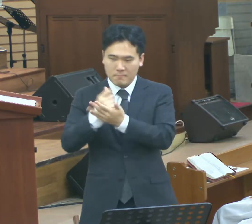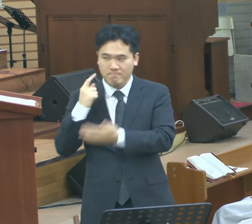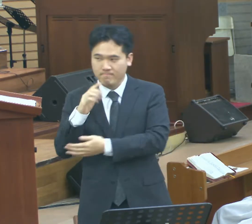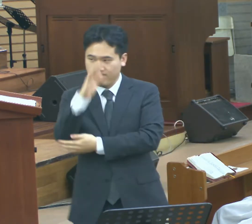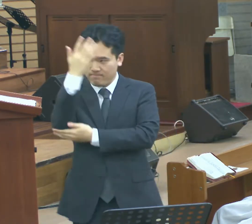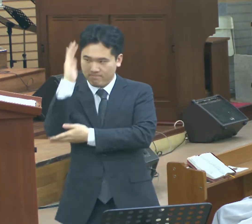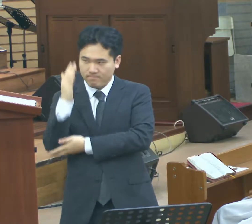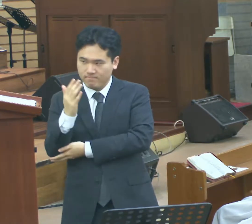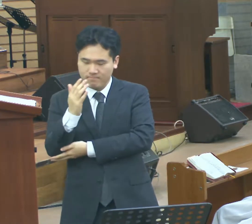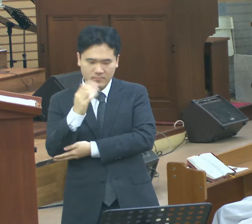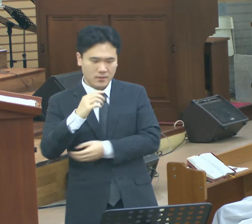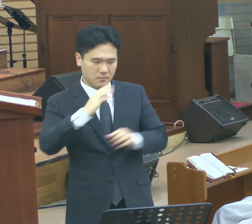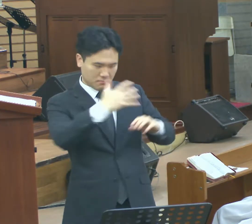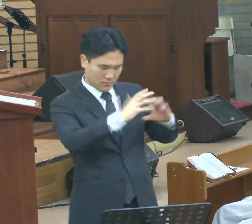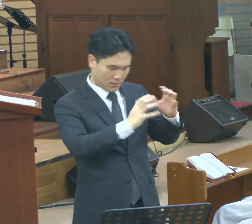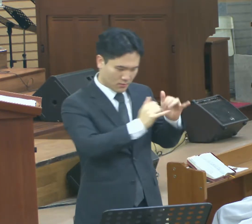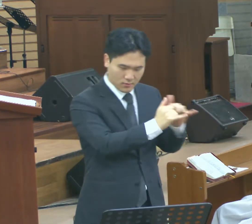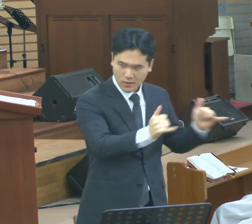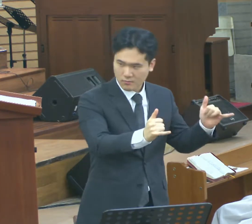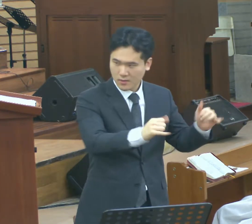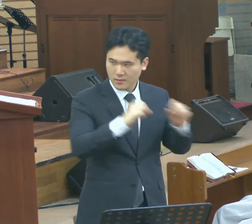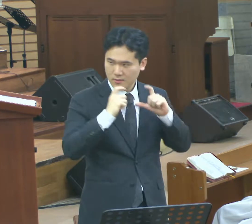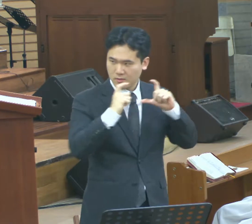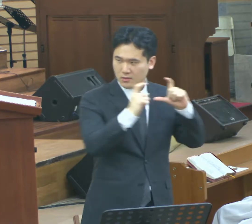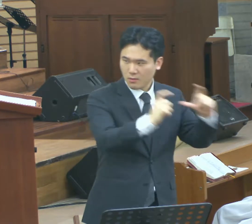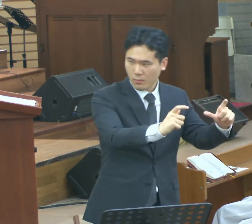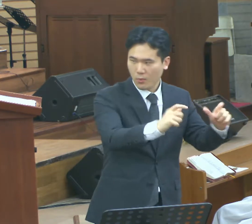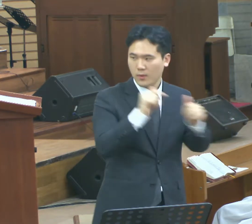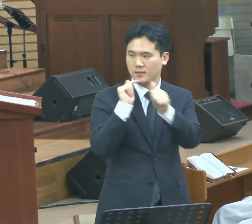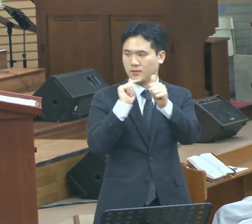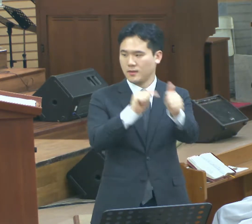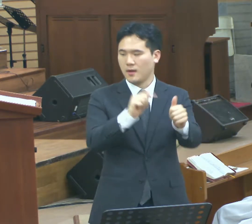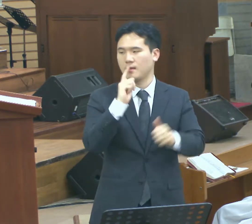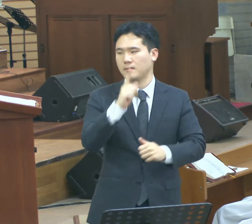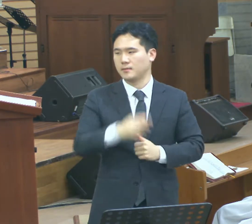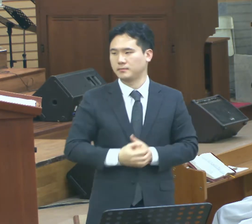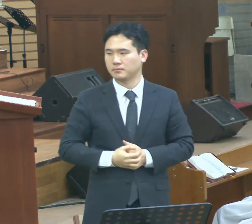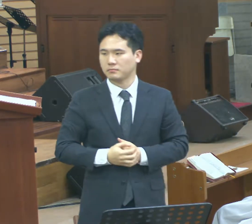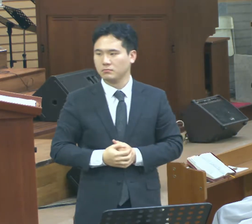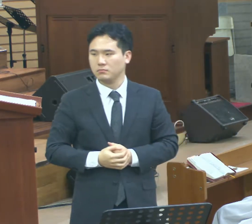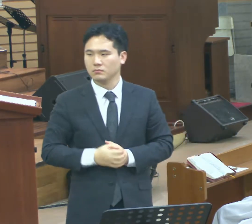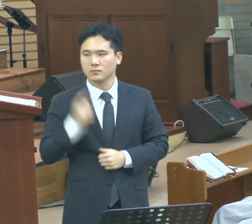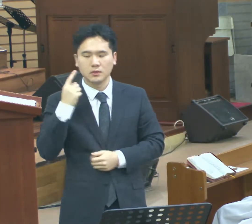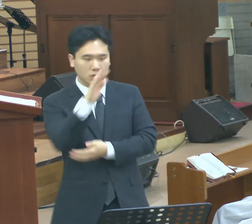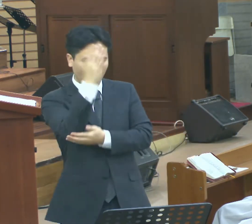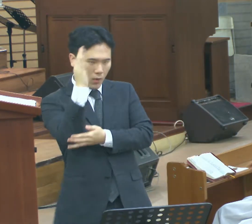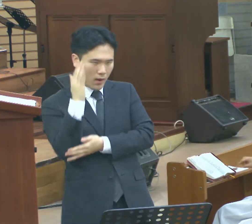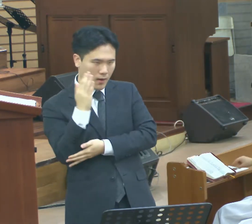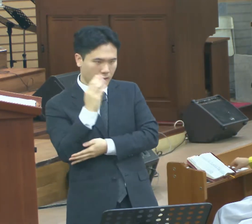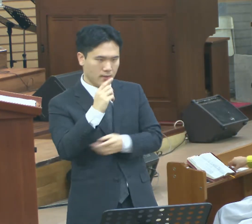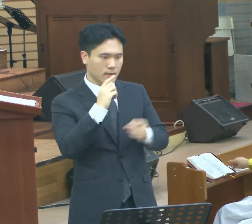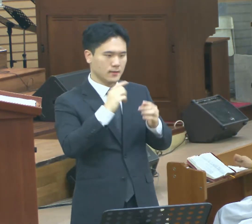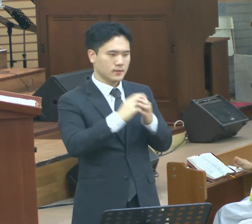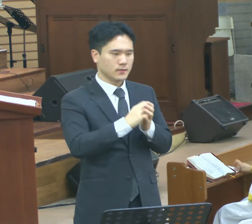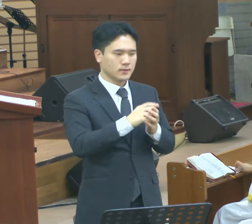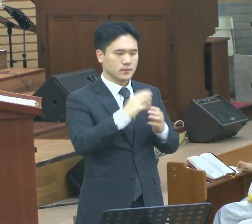만민 가운데 선포할지어다 그랬어요. 여기 영광은 이 카보드라는 히브리 말인데요,